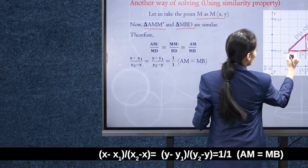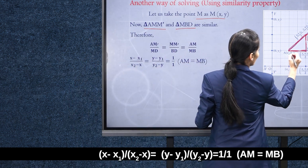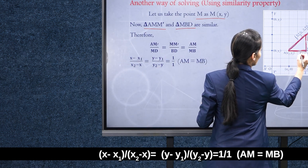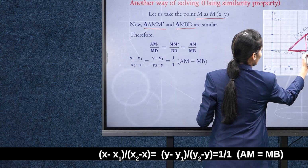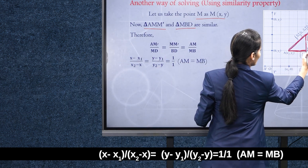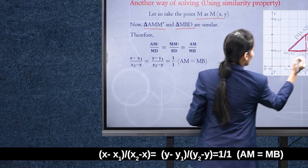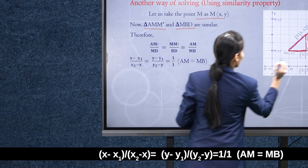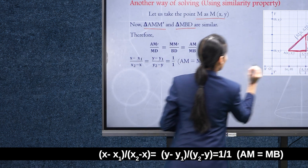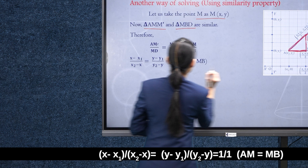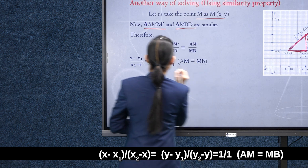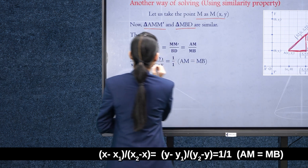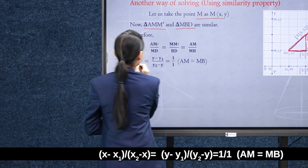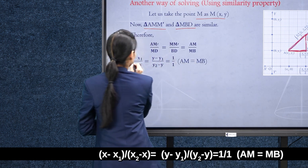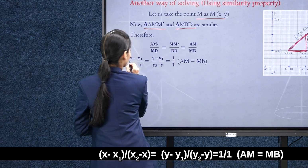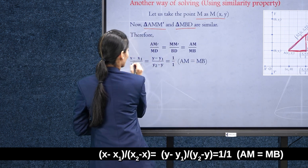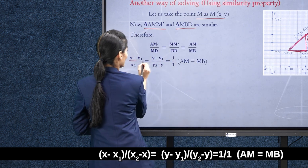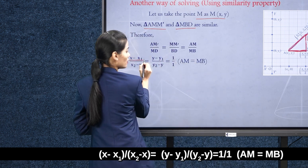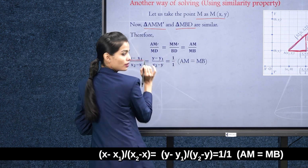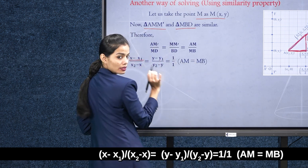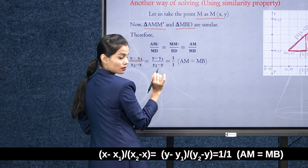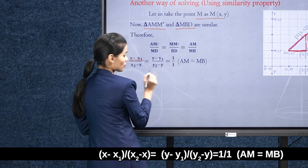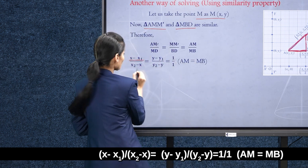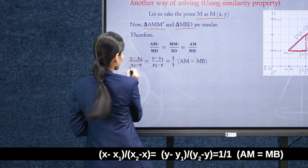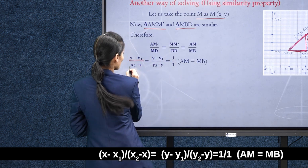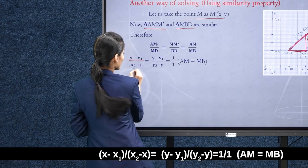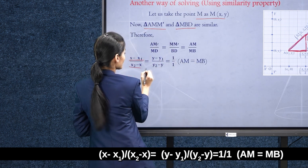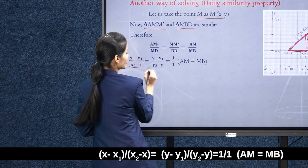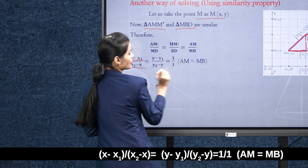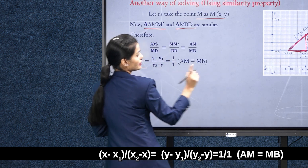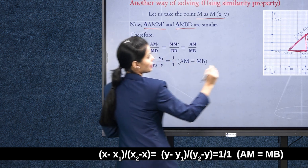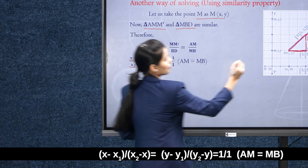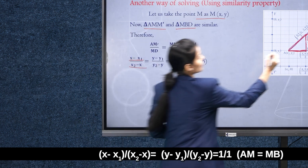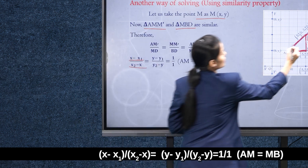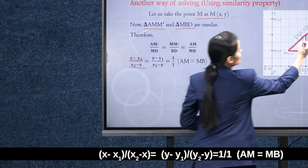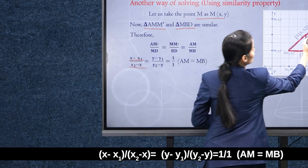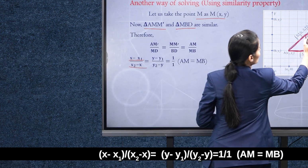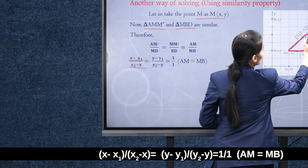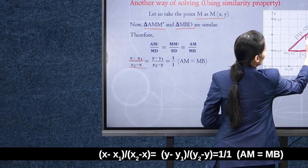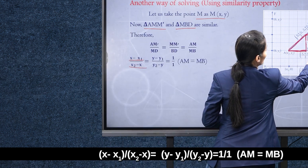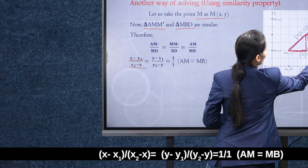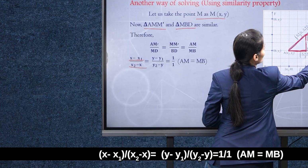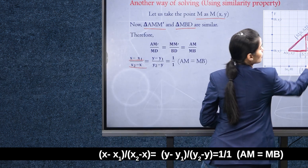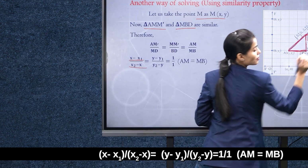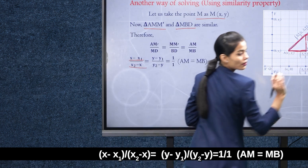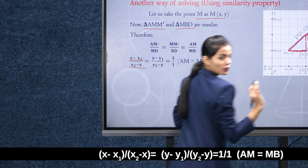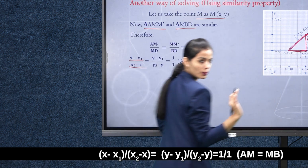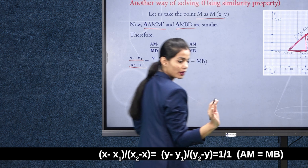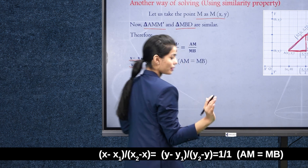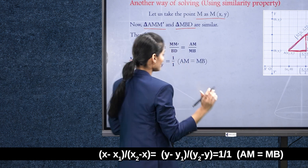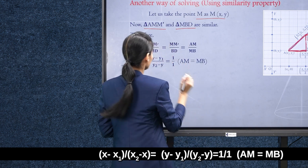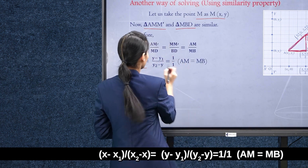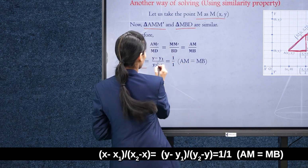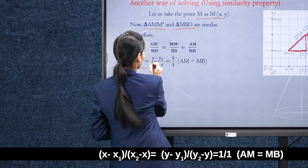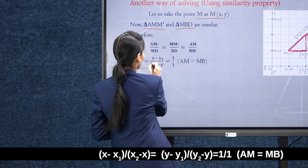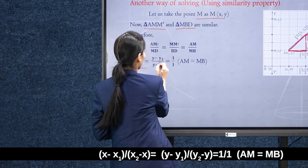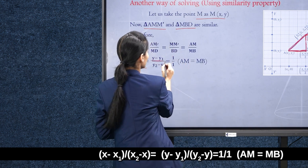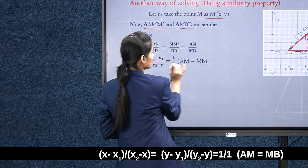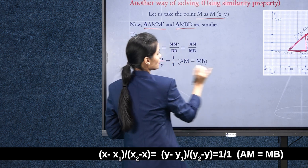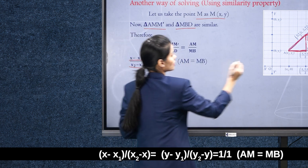X minus x1 by x2 minus x is equal to y minus y1 by y2 minus y